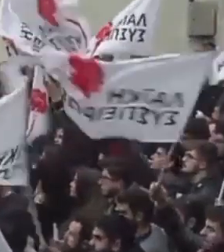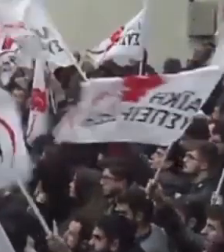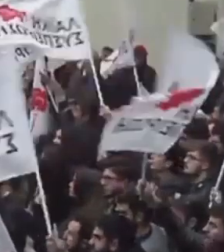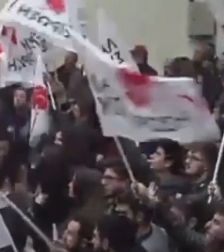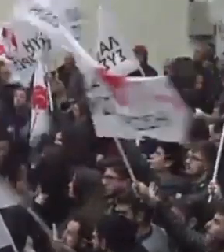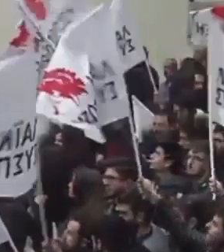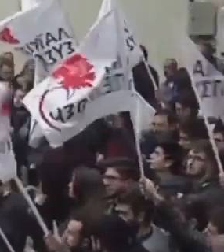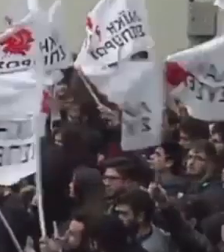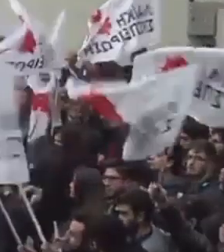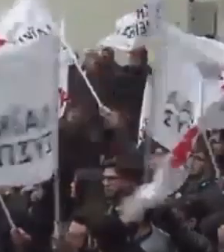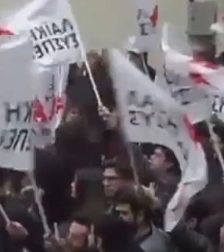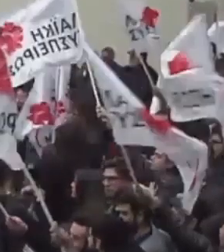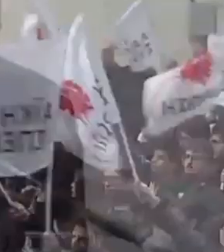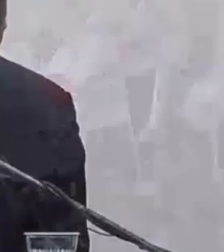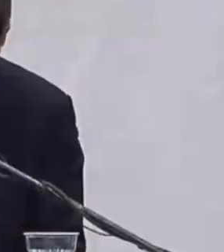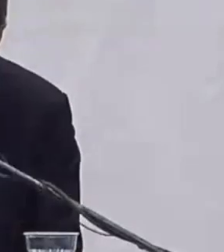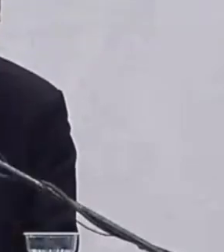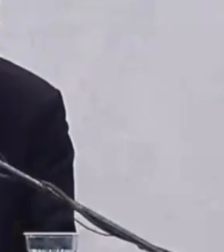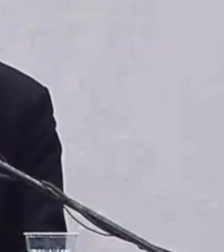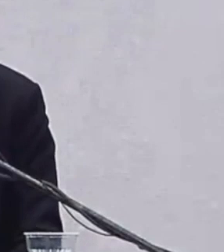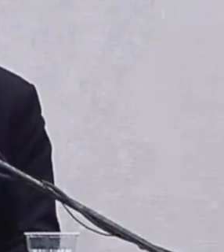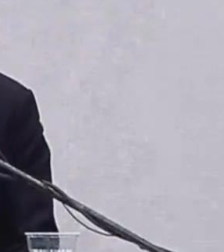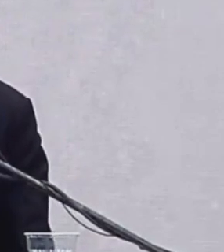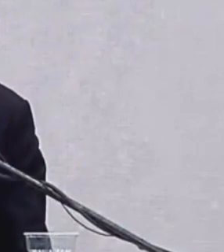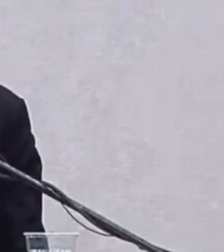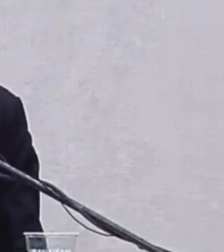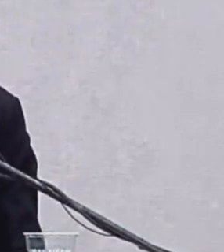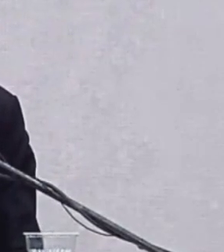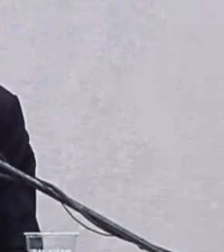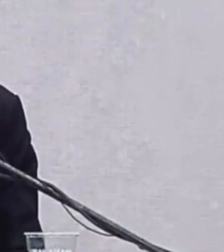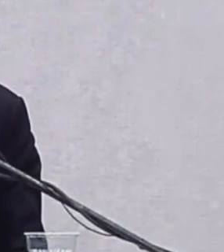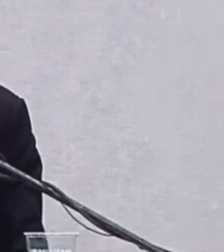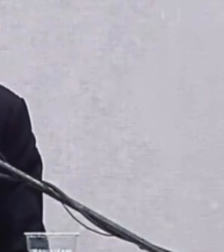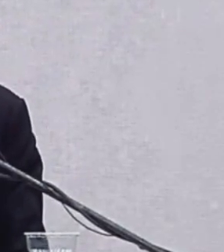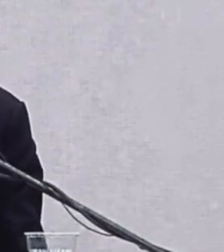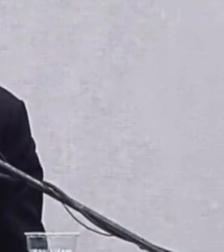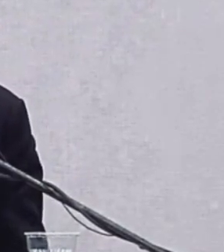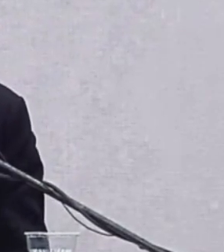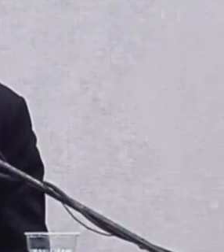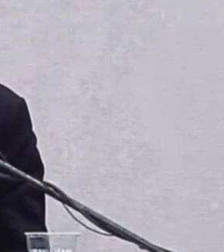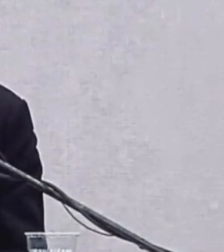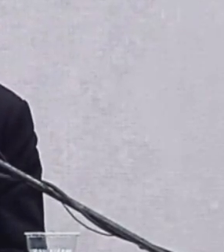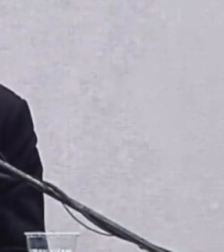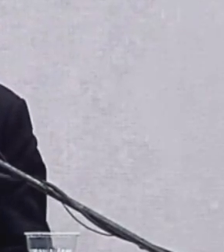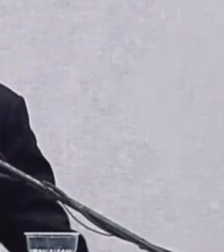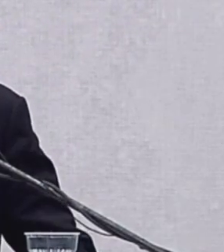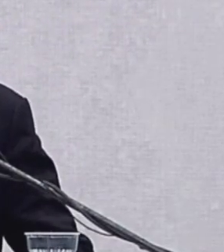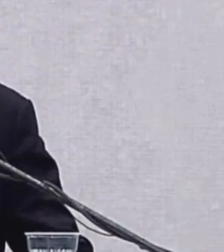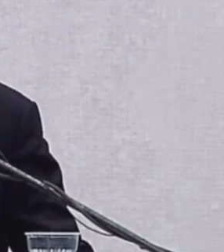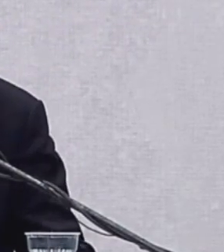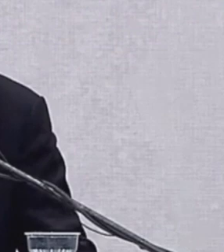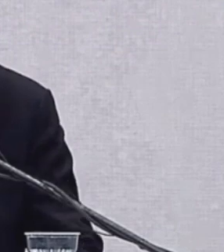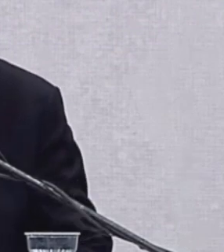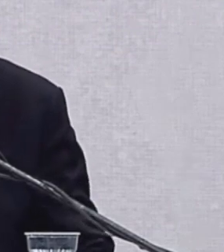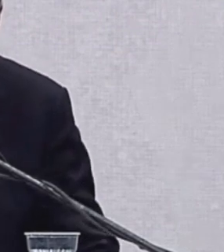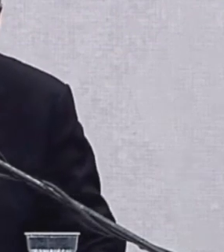Παπαγεωργίου, που δραστηριοποιείται στο αντιρατσιστικό κίνημα και την υπεράσπιση των δικαιωμάτων των προσφύγων και μεταναστών